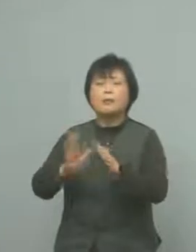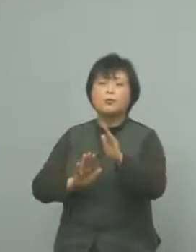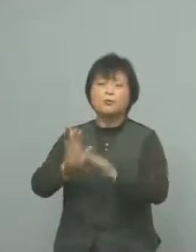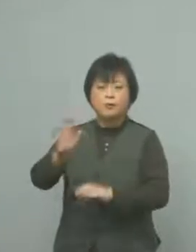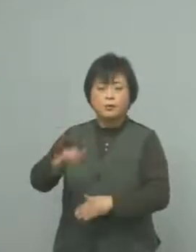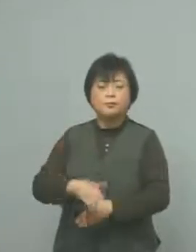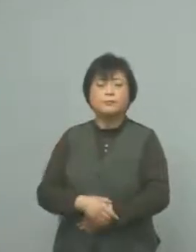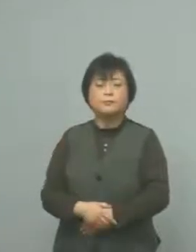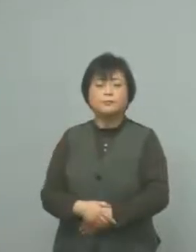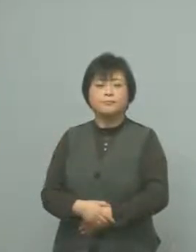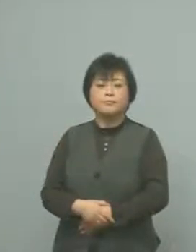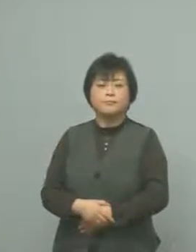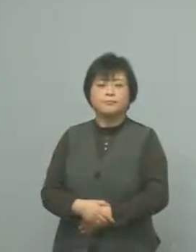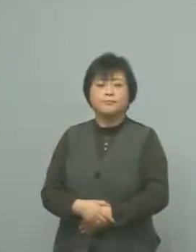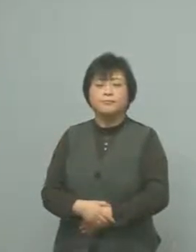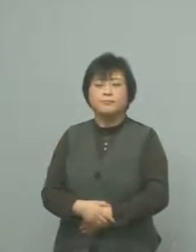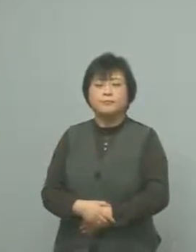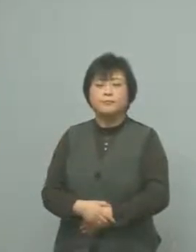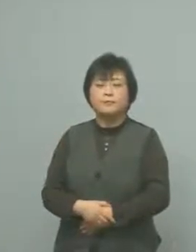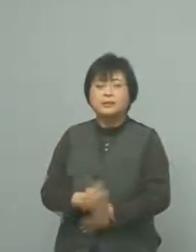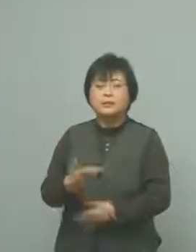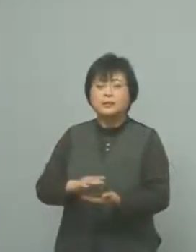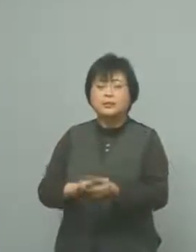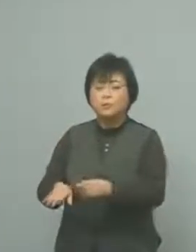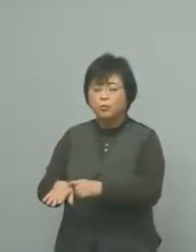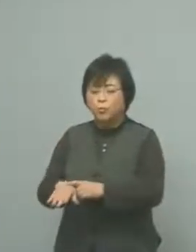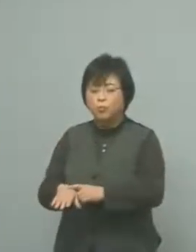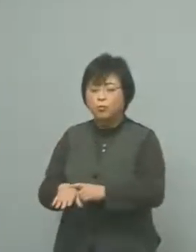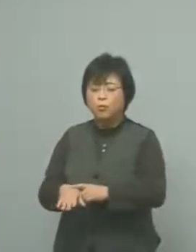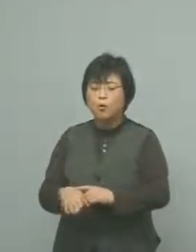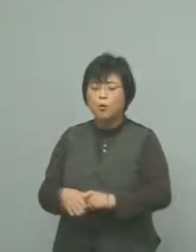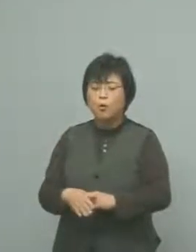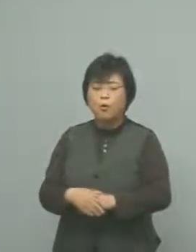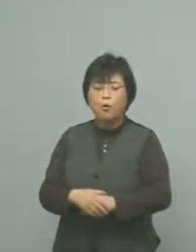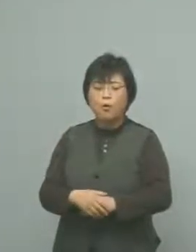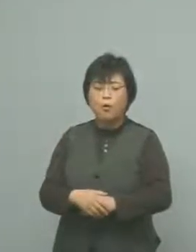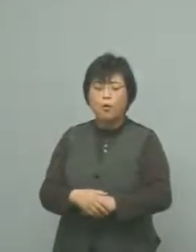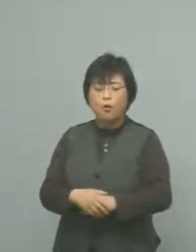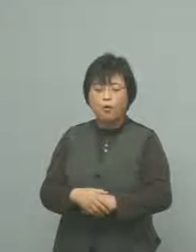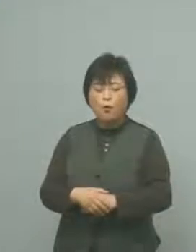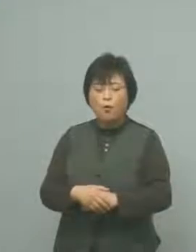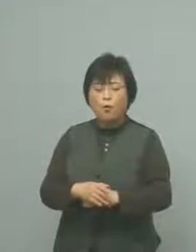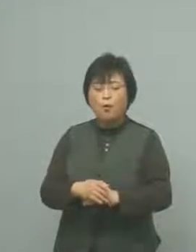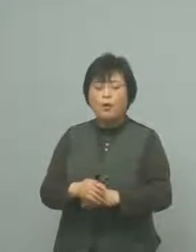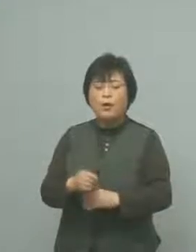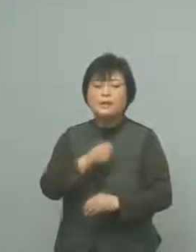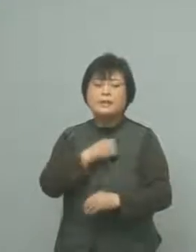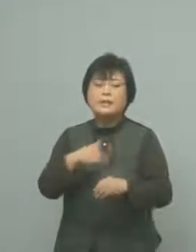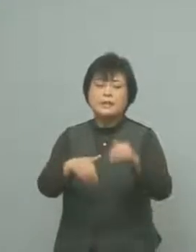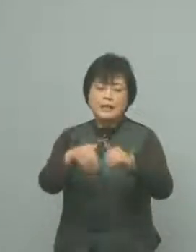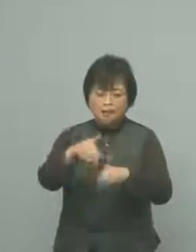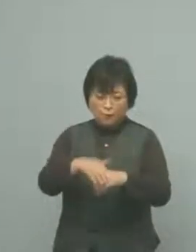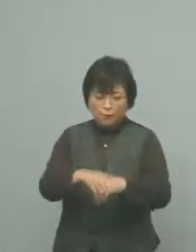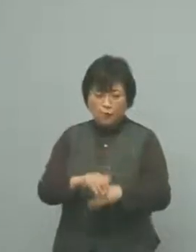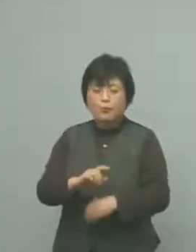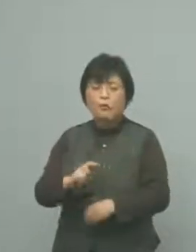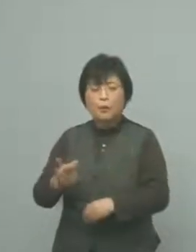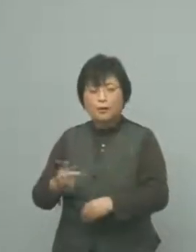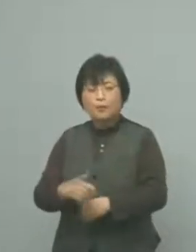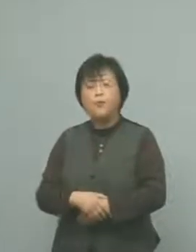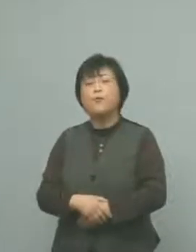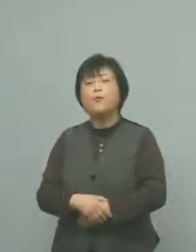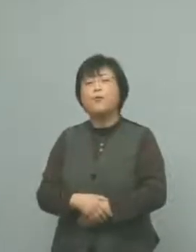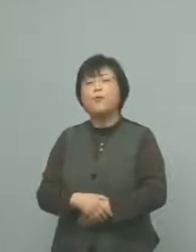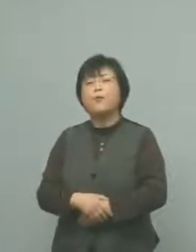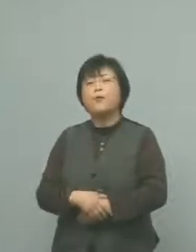ます。まあ、本当に市町村の、ね、議員区議長選挙でありましたり、議員さんの選挙